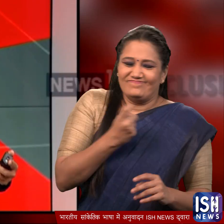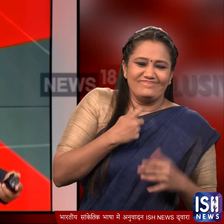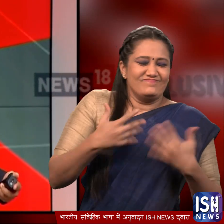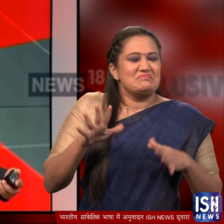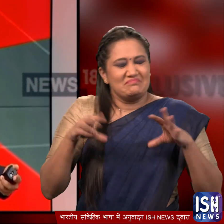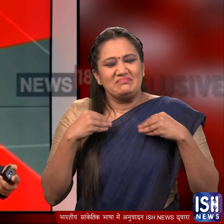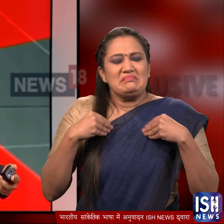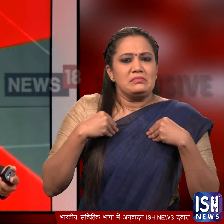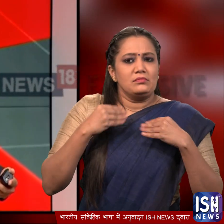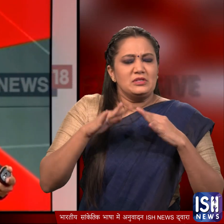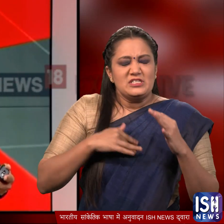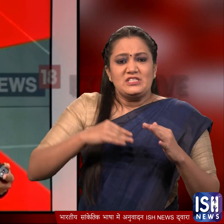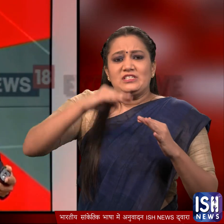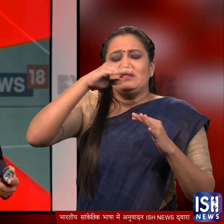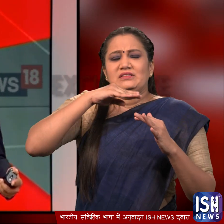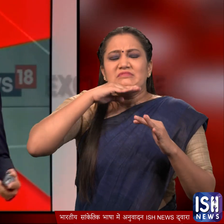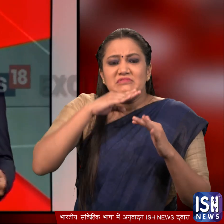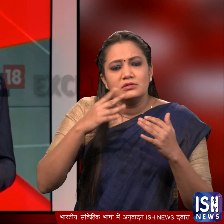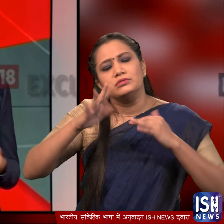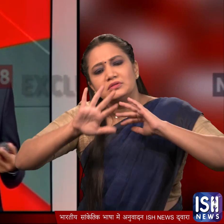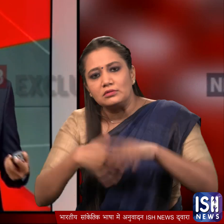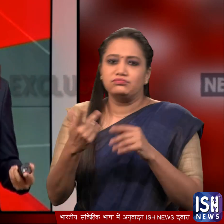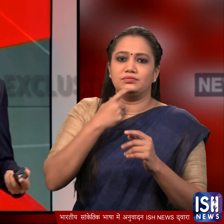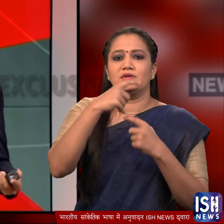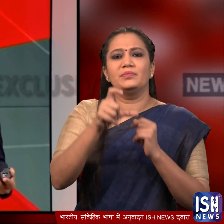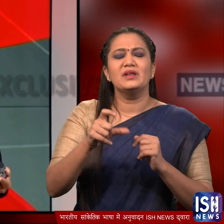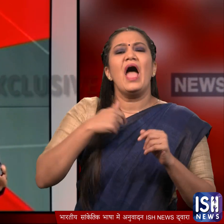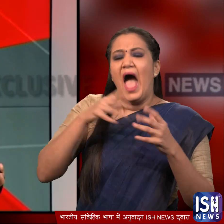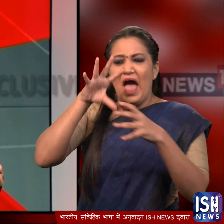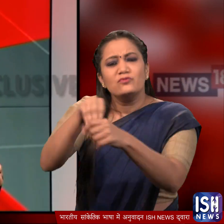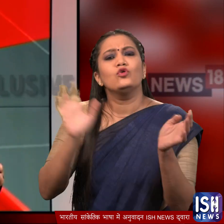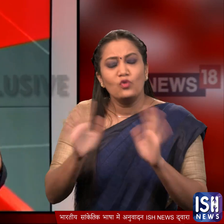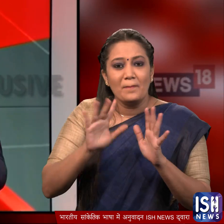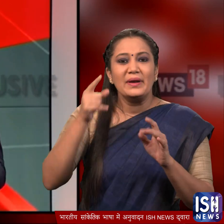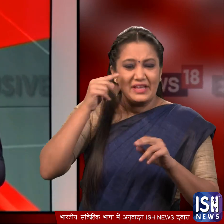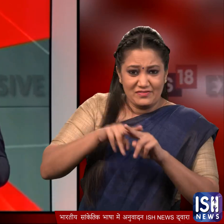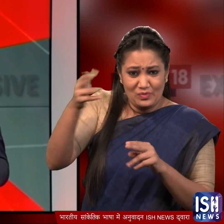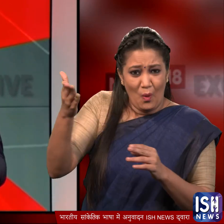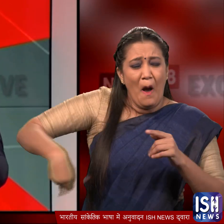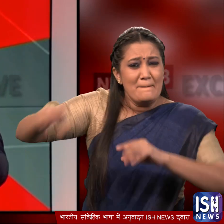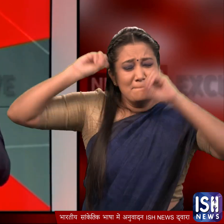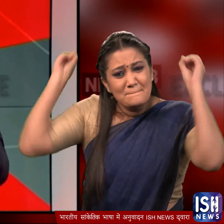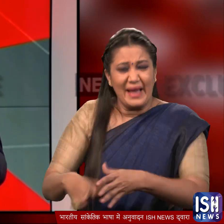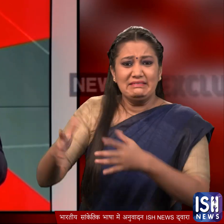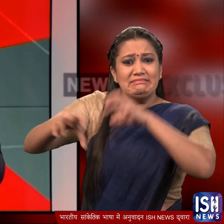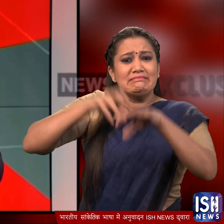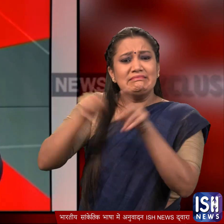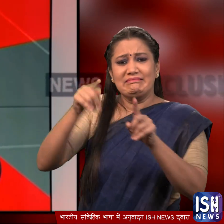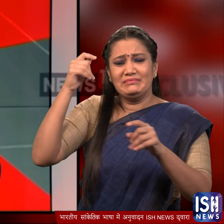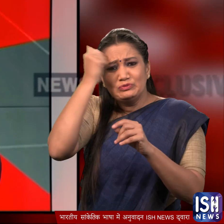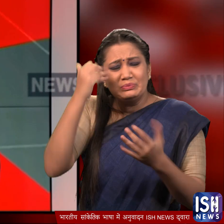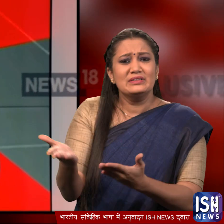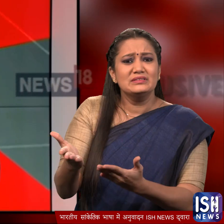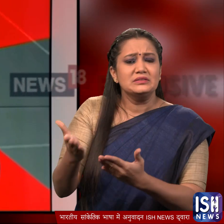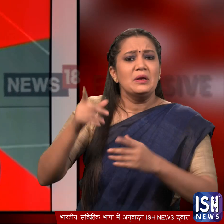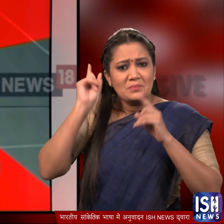नाक तक न पहुंचे तब तक बर्दाश्त करते रहो। लफड़े से दूर रहना बुरा नहीं है, लेकिन अपने आसपास ऐसे जाहिल जानवरों जैसे